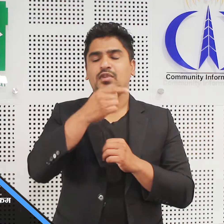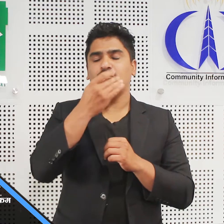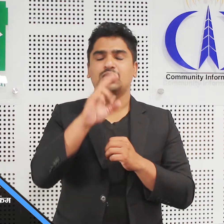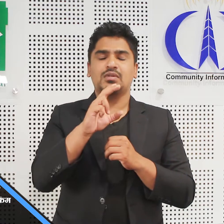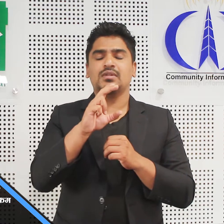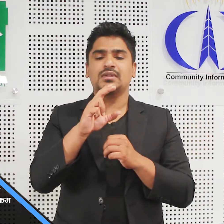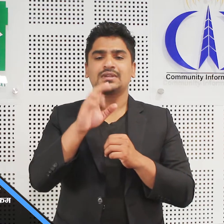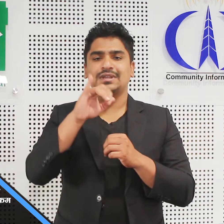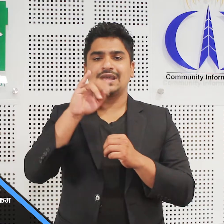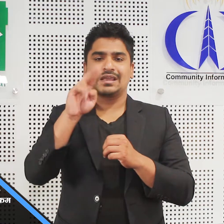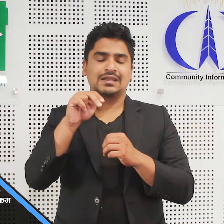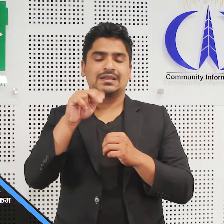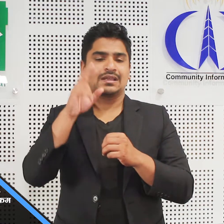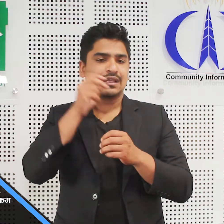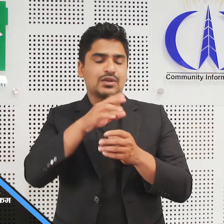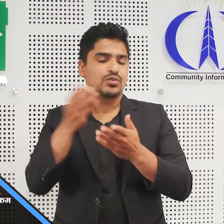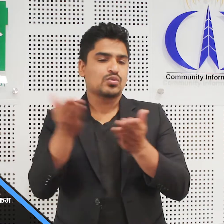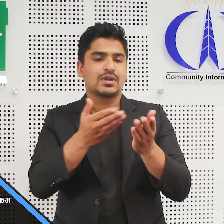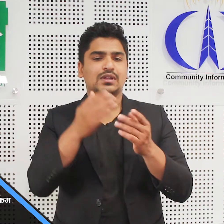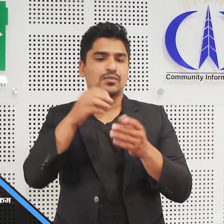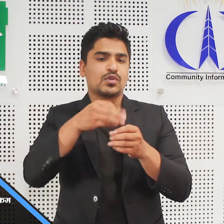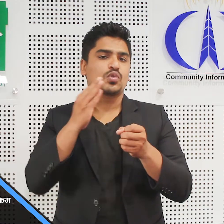सिआइएन रेडियो स्वागतम, धनुषा।